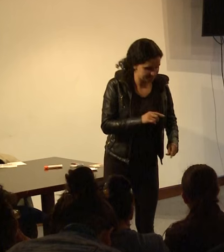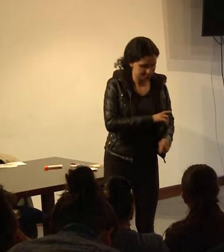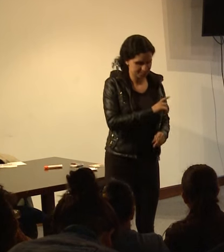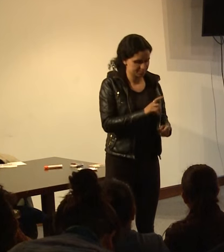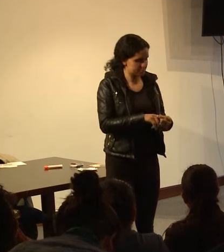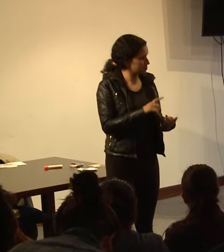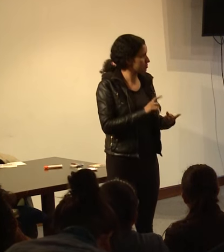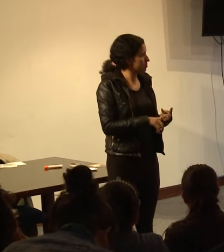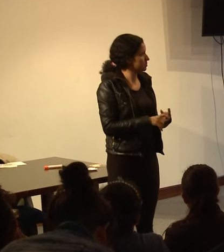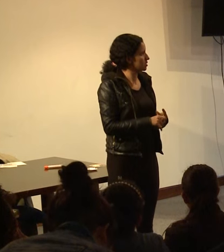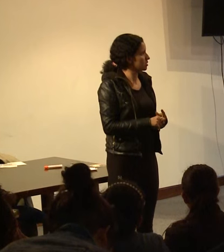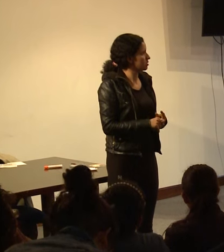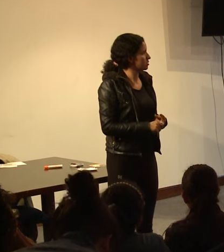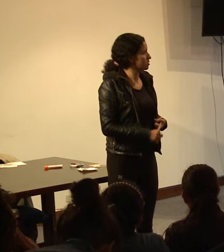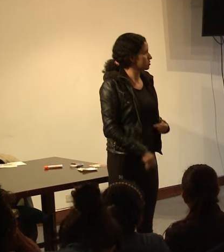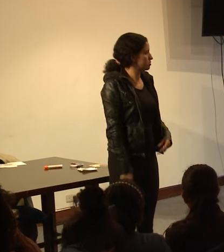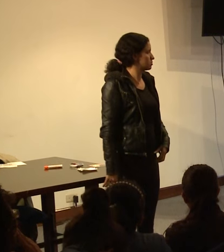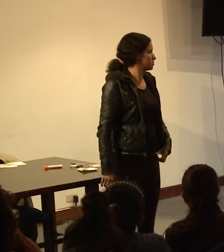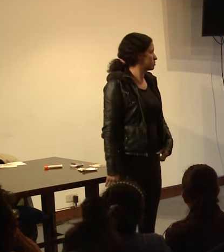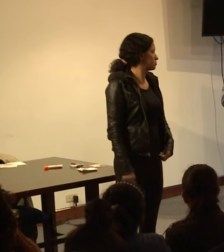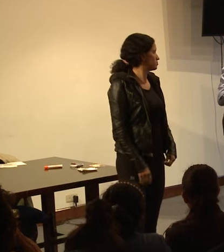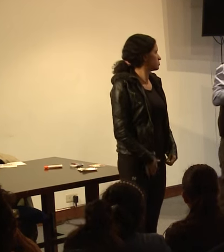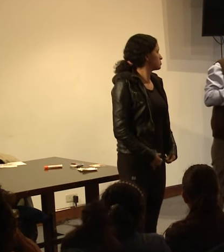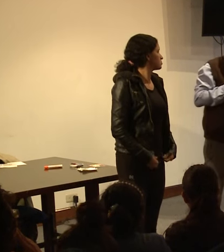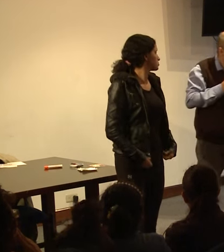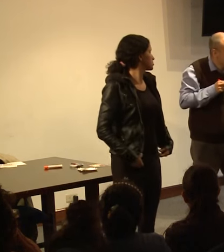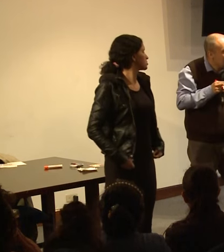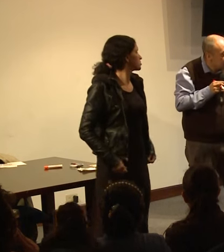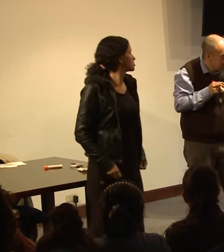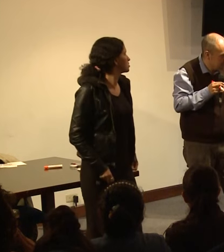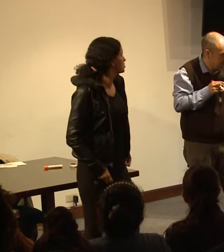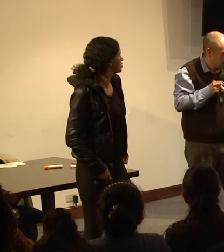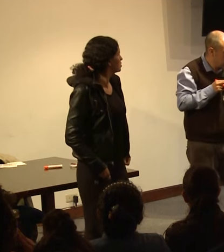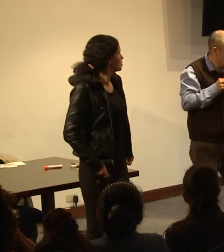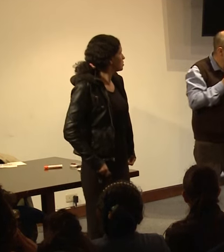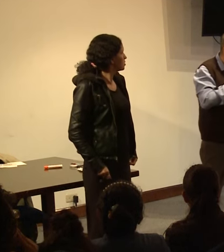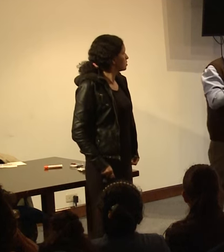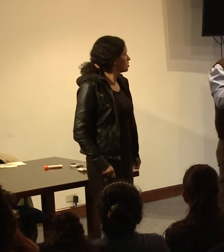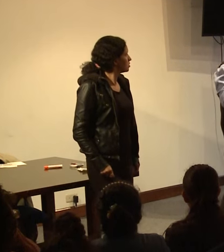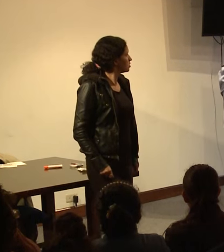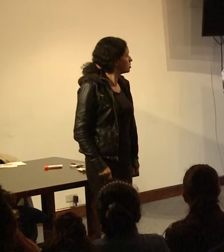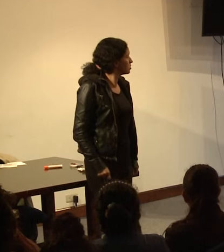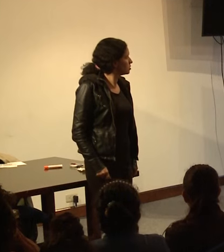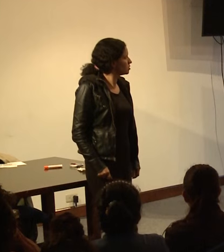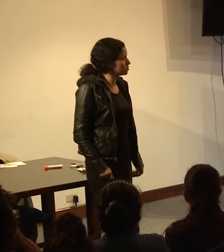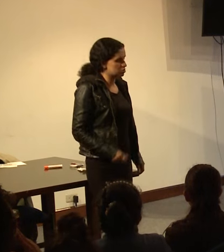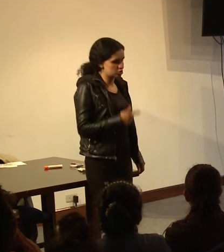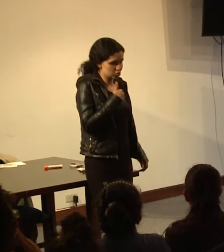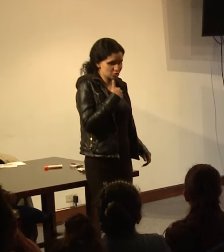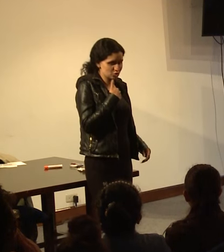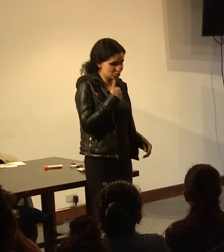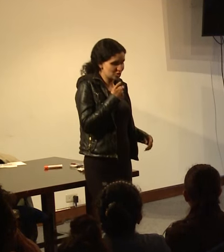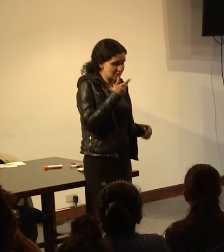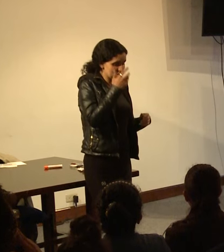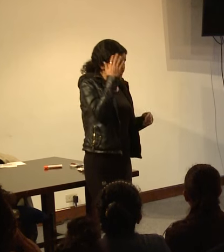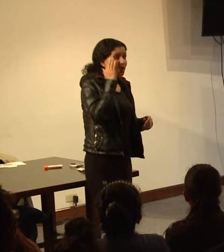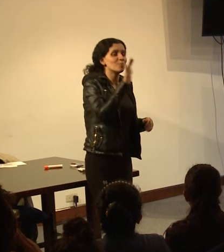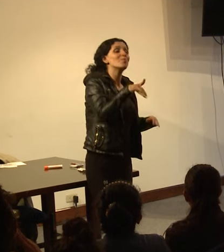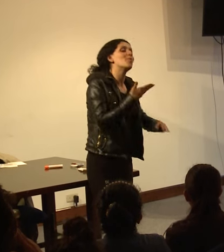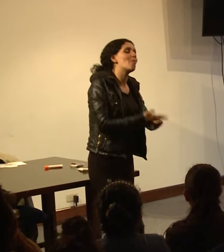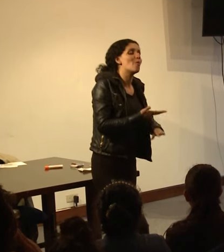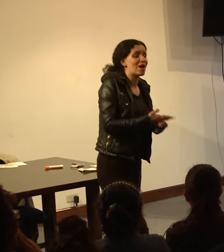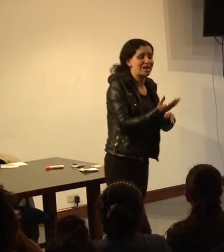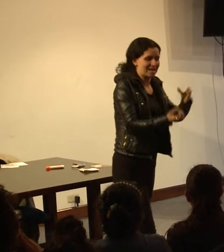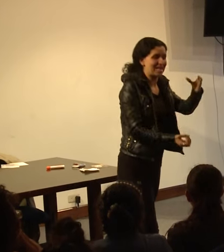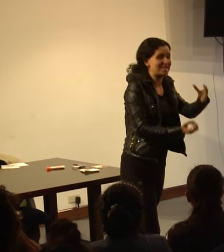a uno mucho acerca de qué hace. Cuando uno se enfrenta al acto creativo, hay algo que llaman como el